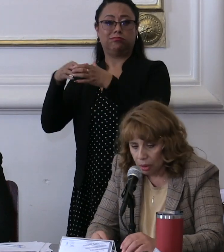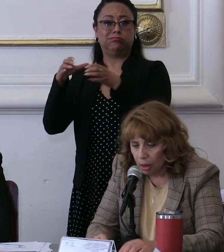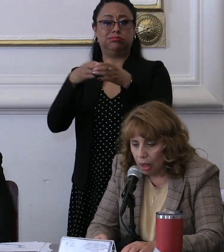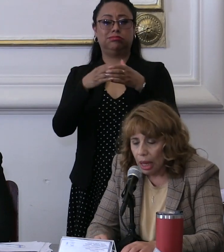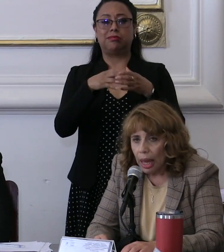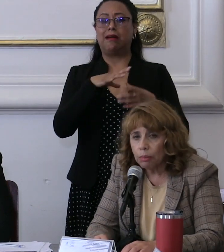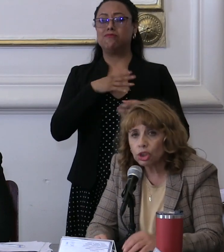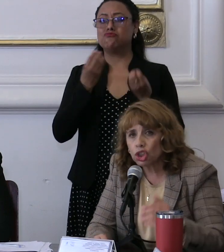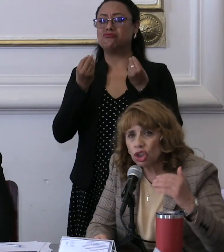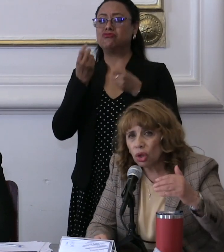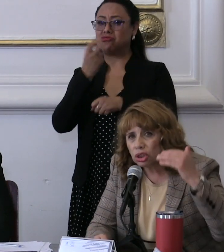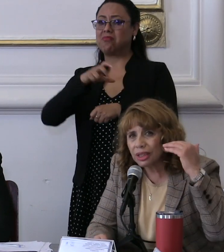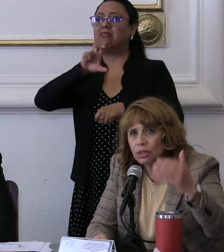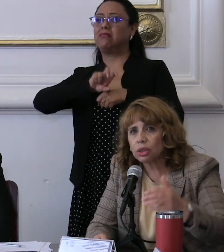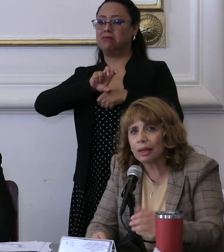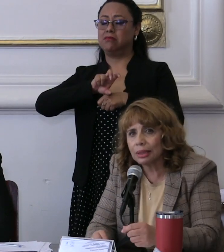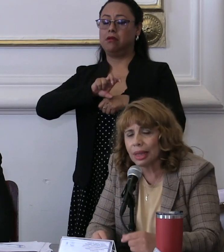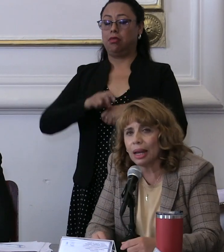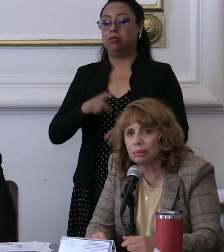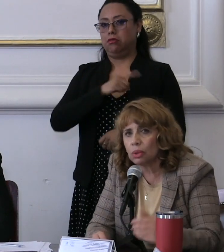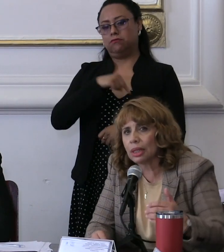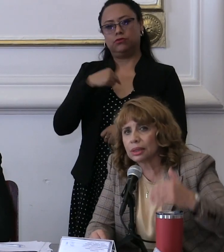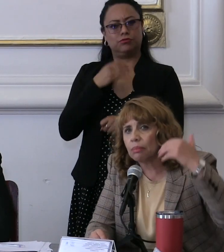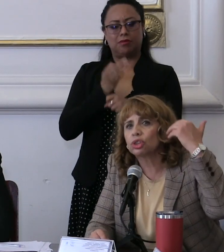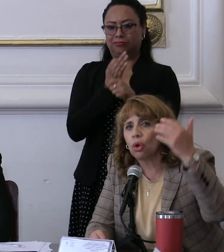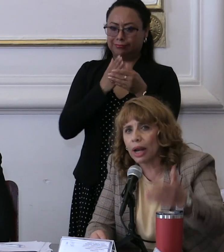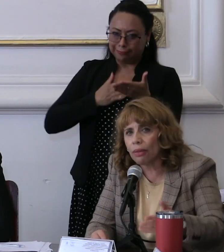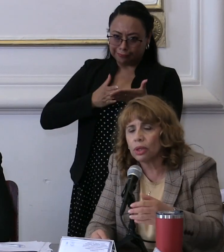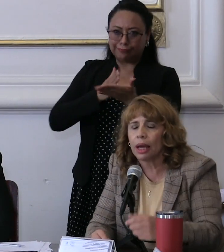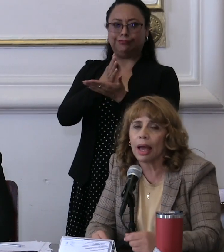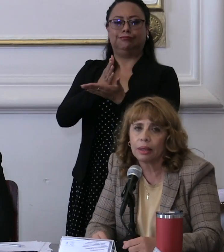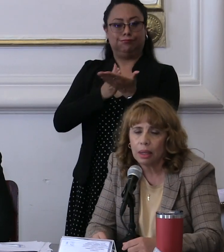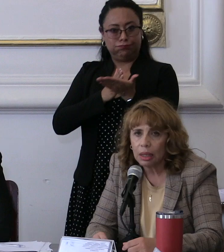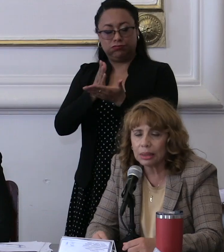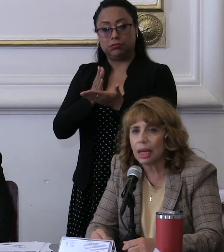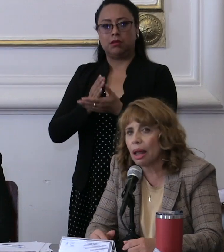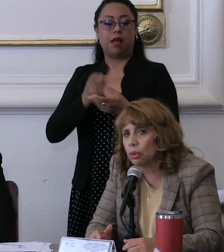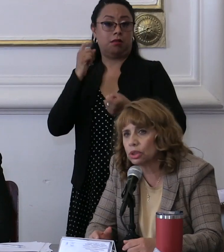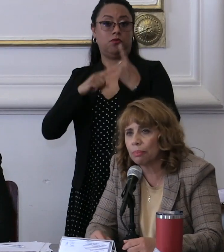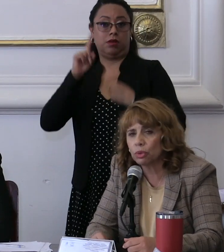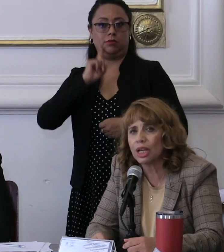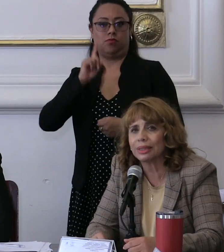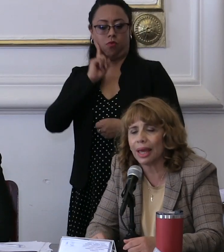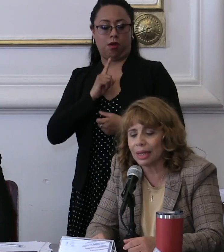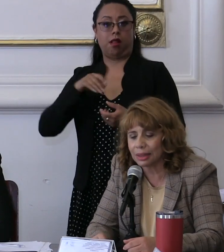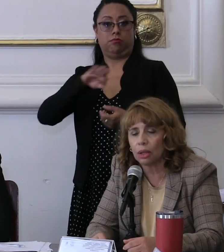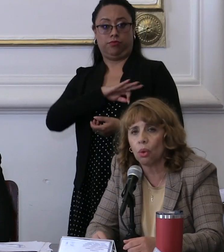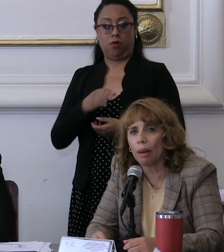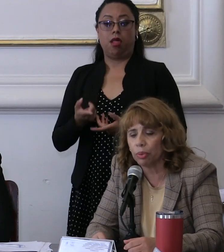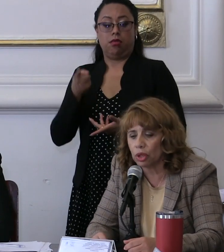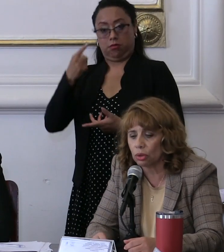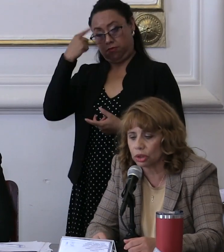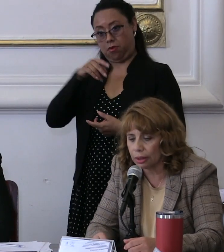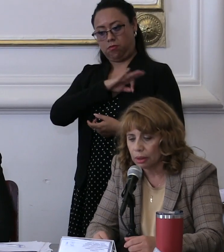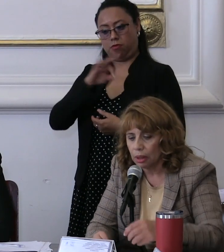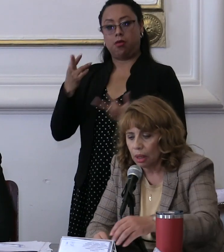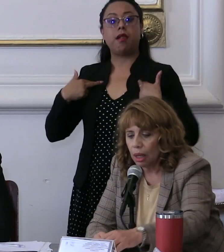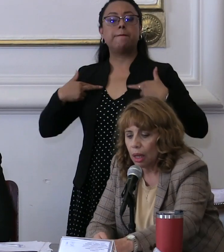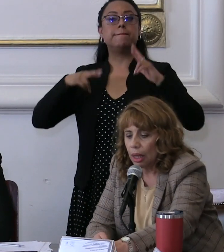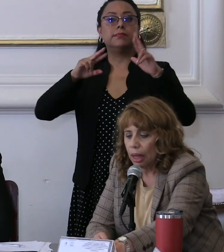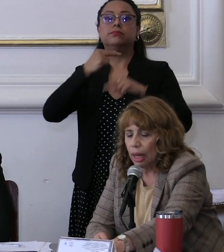machismo. Hemos roto los techos de cristal las mujeres que hemos logrado llegar y ser la voz de muchas de ellas que no lo han podido